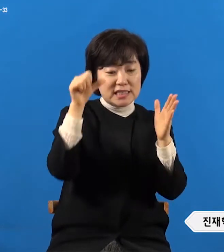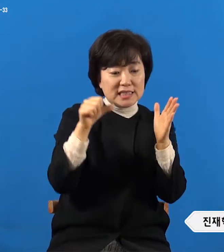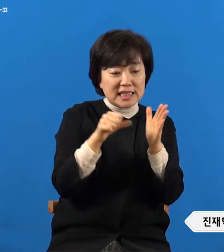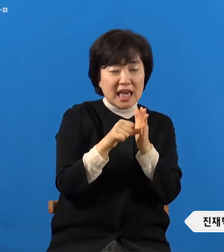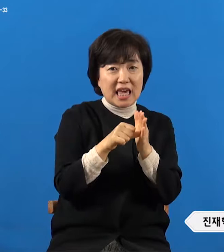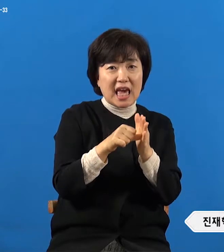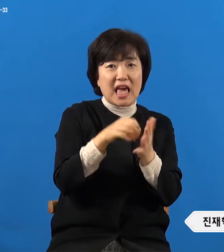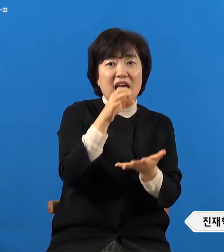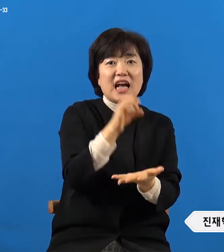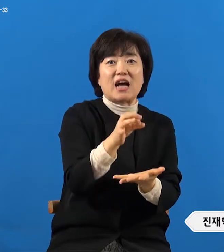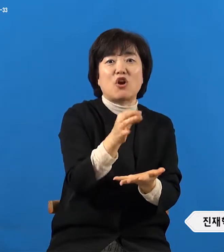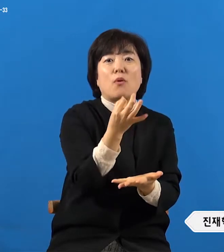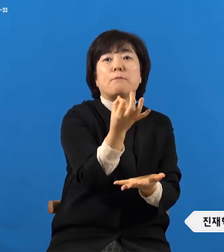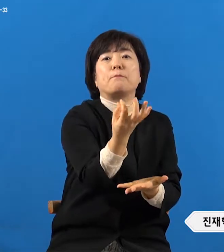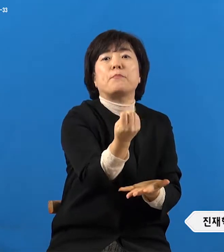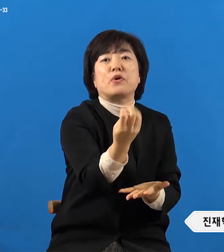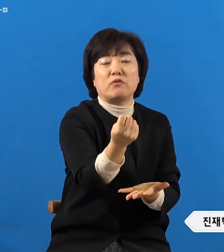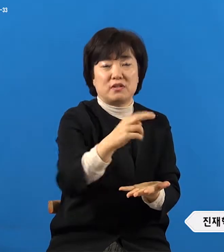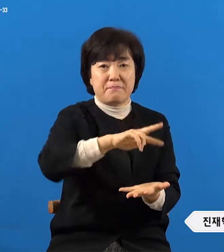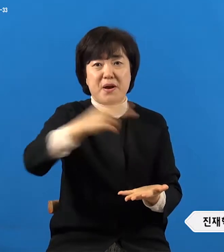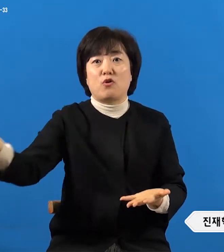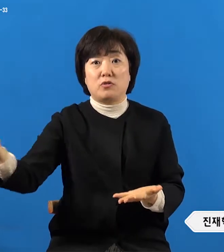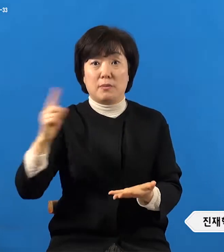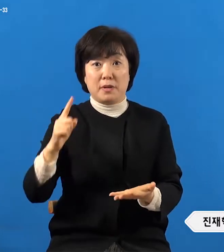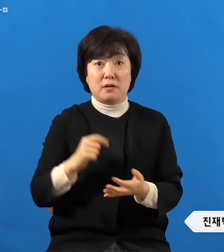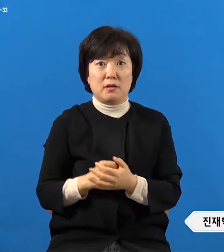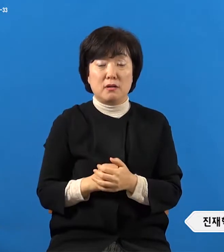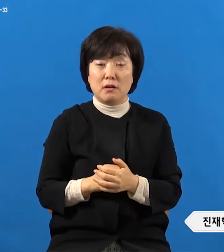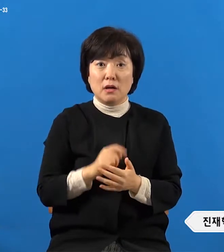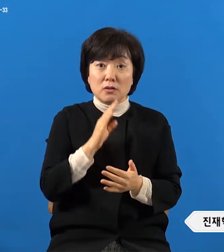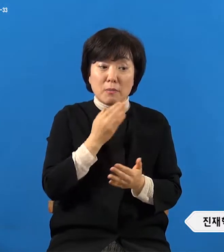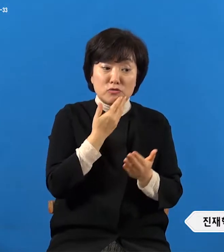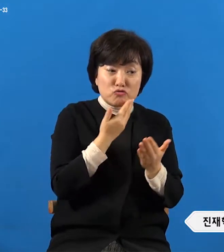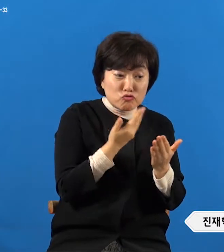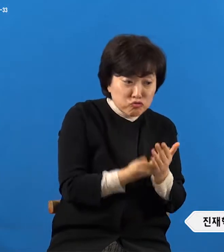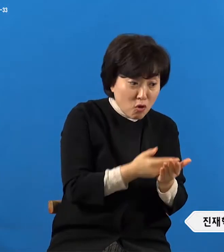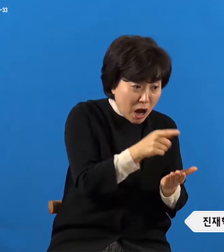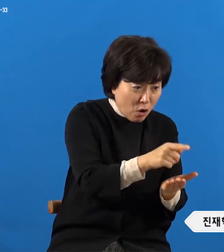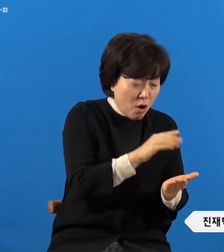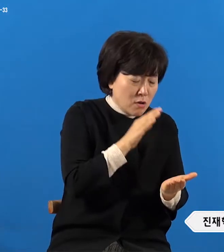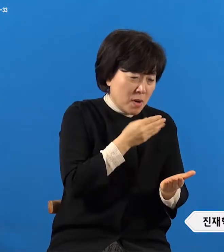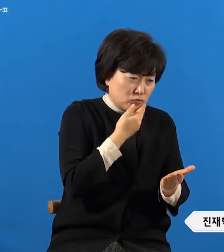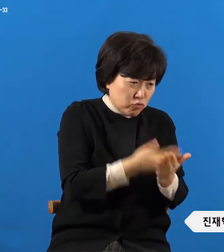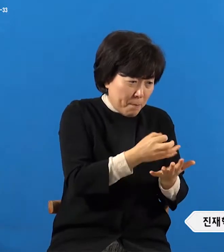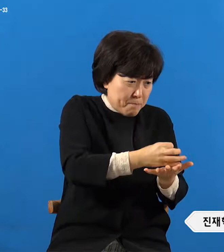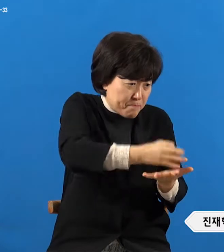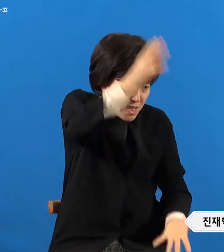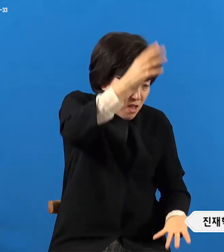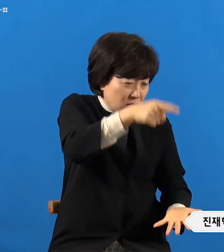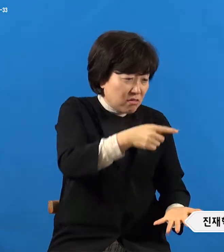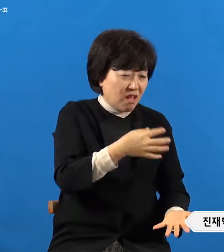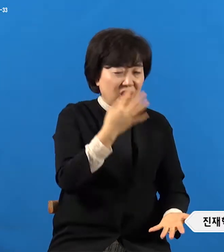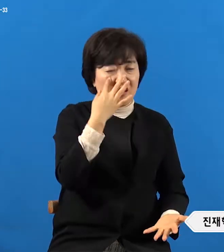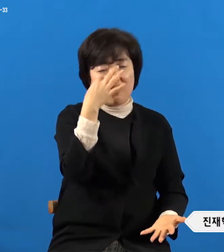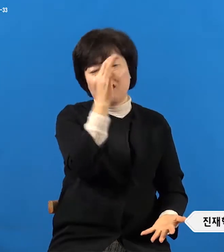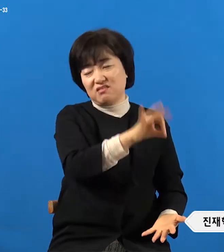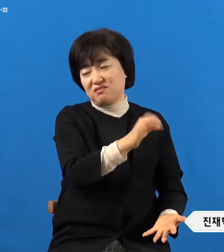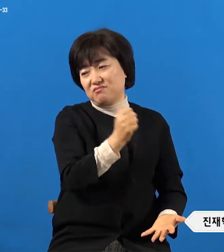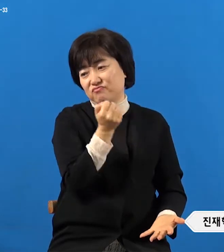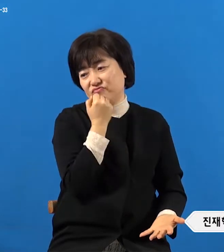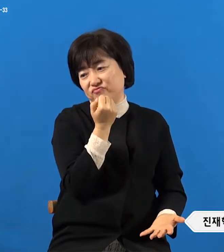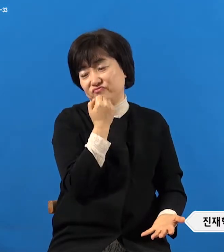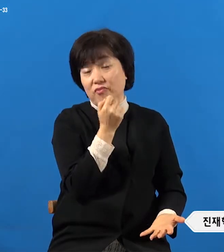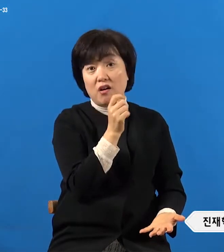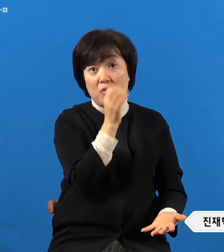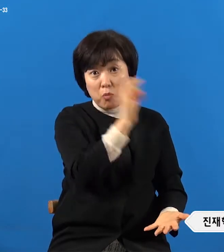가격표를 바꿔놓았다고 합니다. 그래서 정말 중요한 것을 우습게 여기고 중요하게 여기지 않고